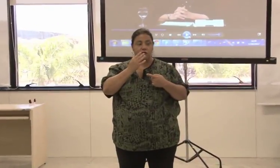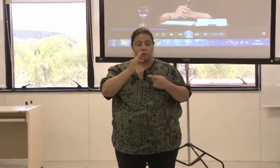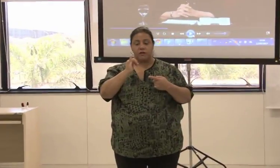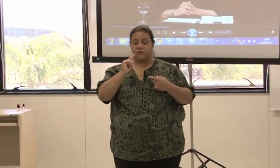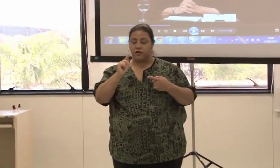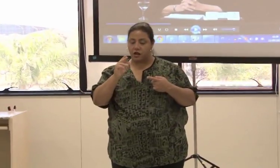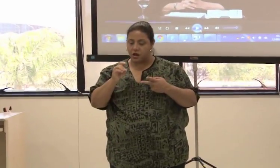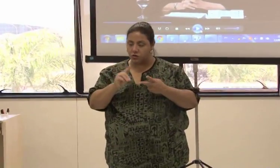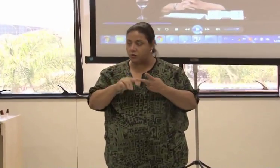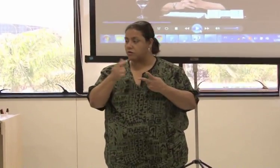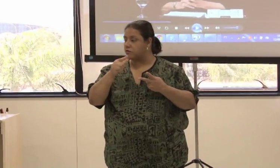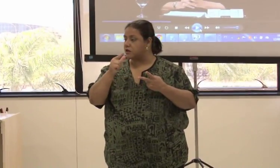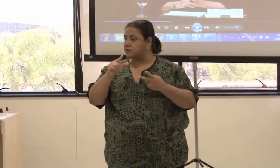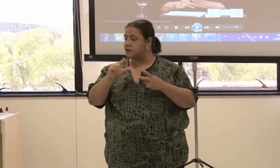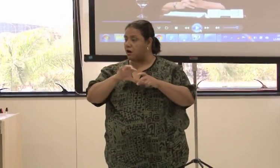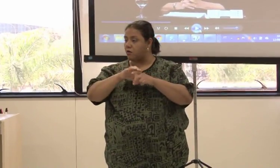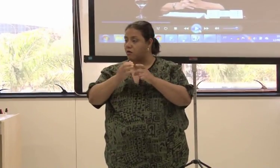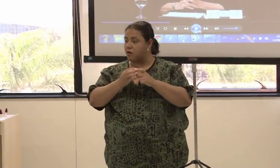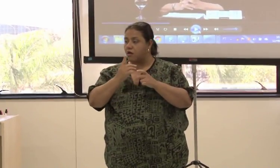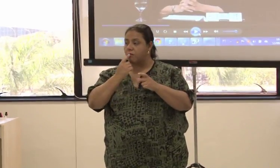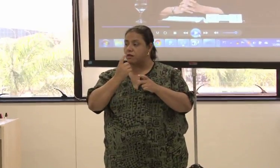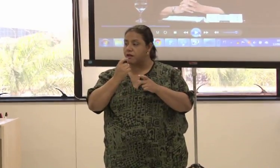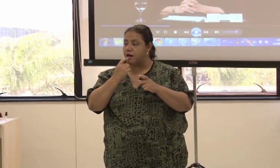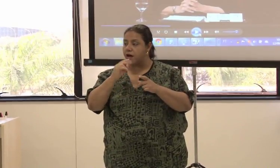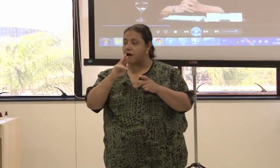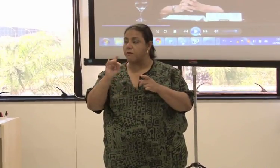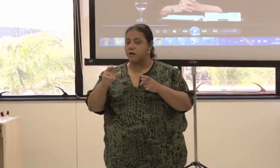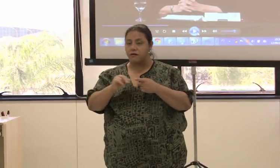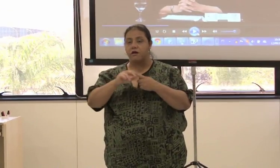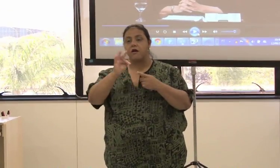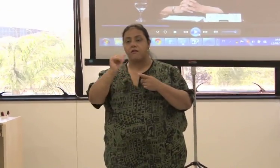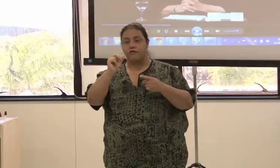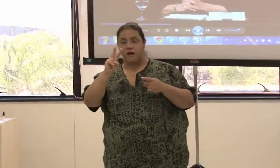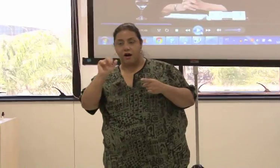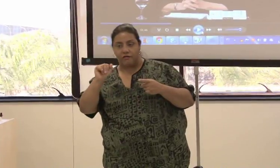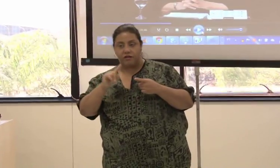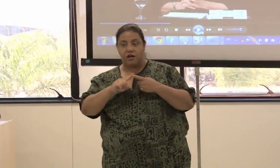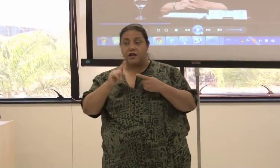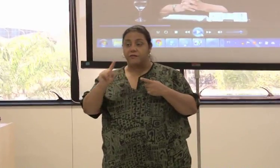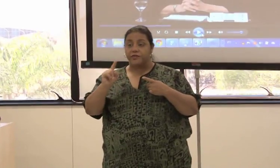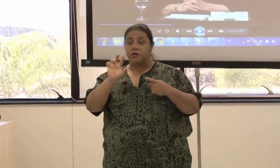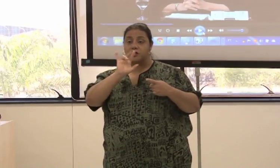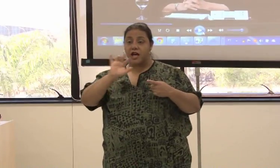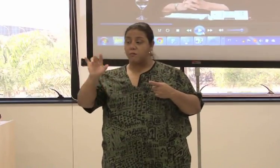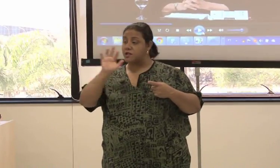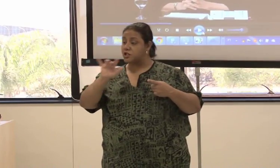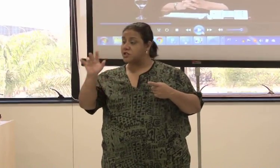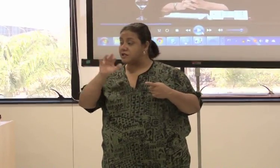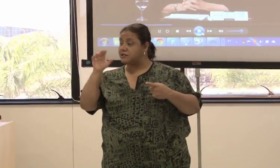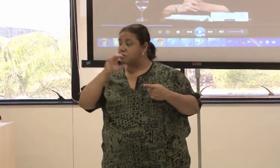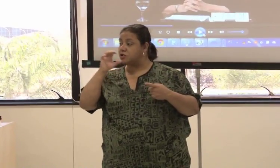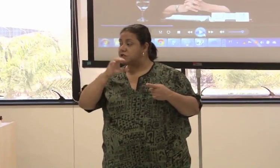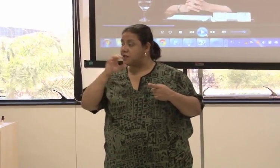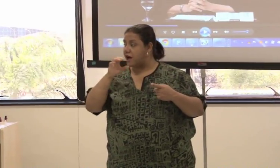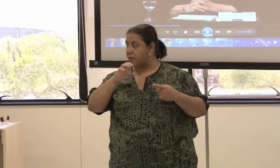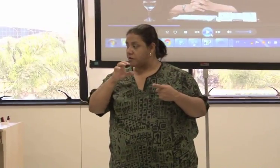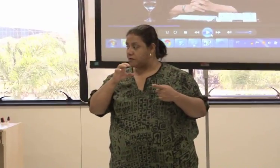comer fígado, não tem sinal, beterraba, fava. Então já era uma digitação que tinha que ser rápida.